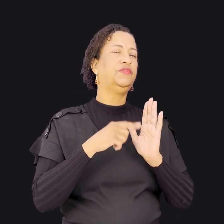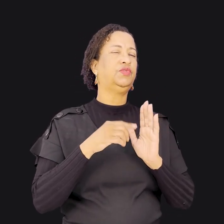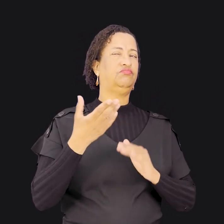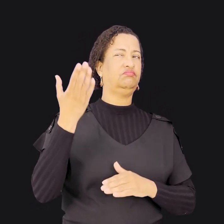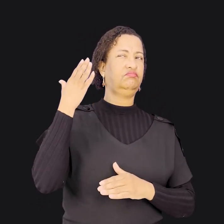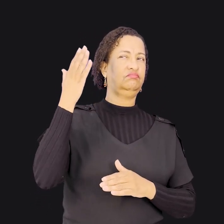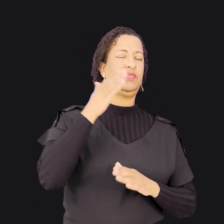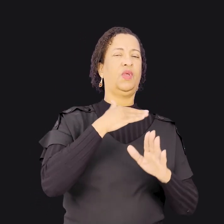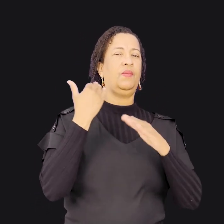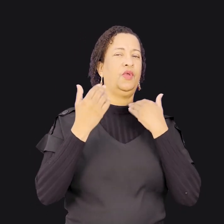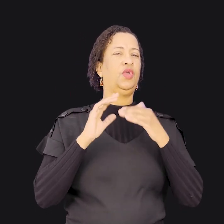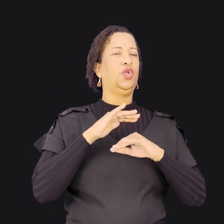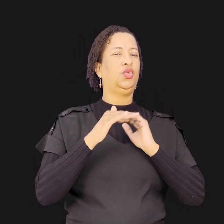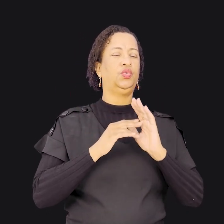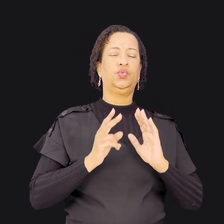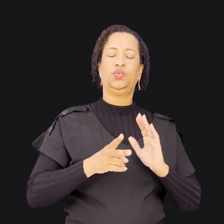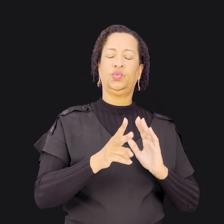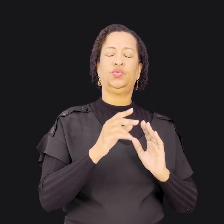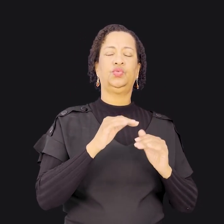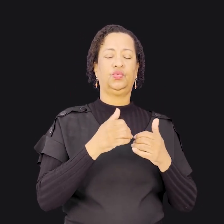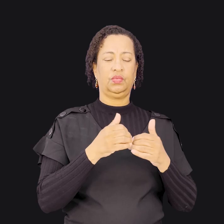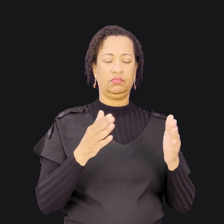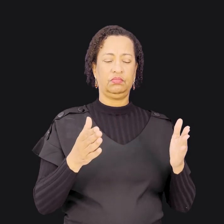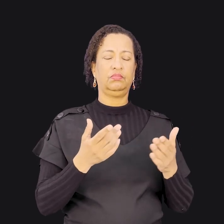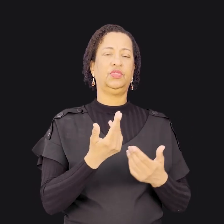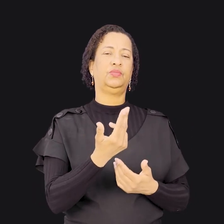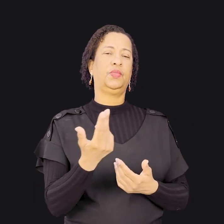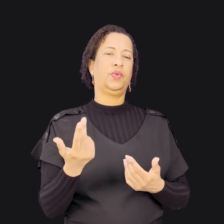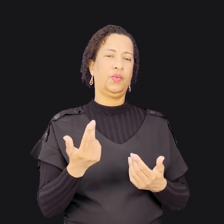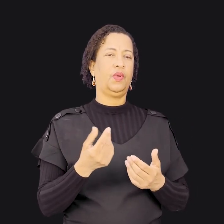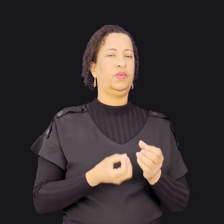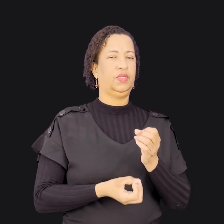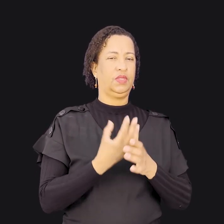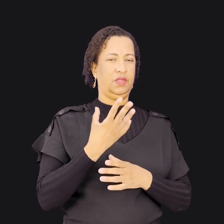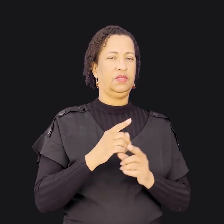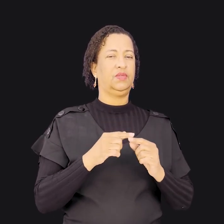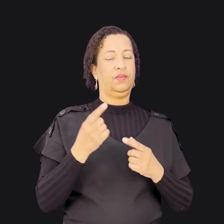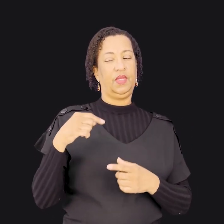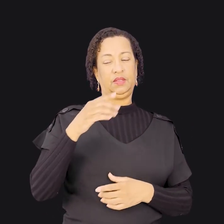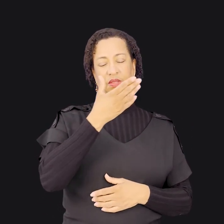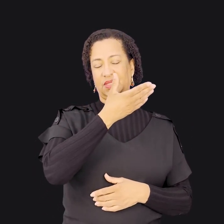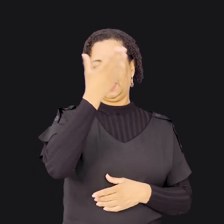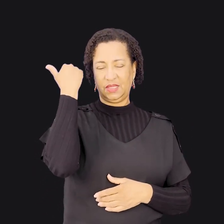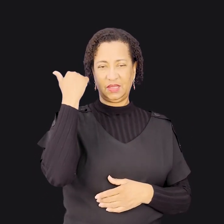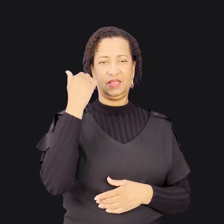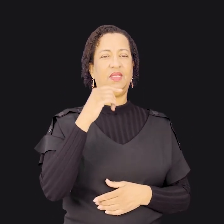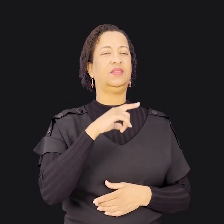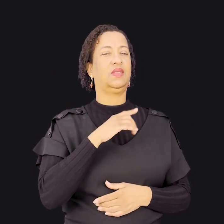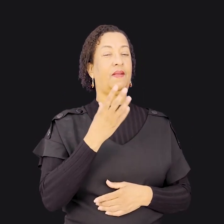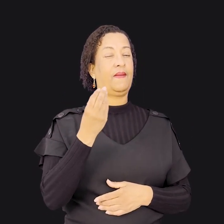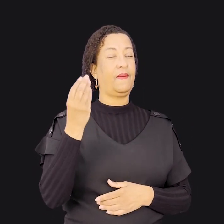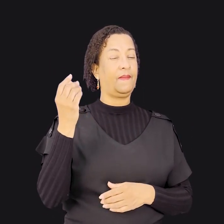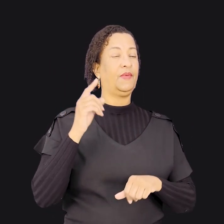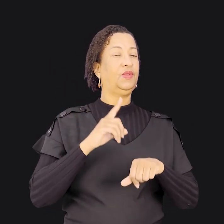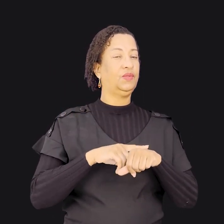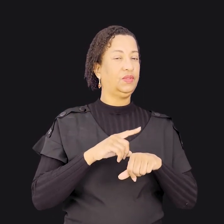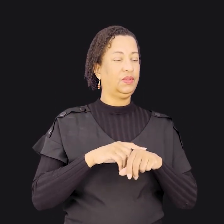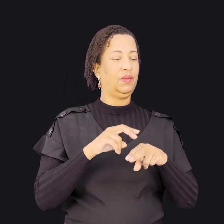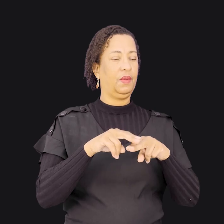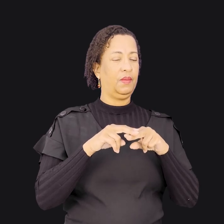antepassados morreram, tudo continua como desde o princípio da criação. Mas eles deliberadamente se esquecem de que há muito tempo, pela palavra de